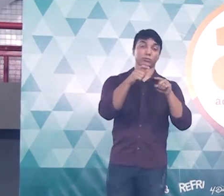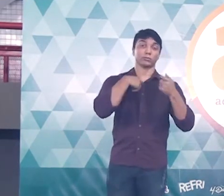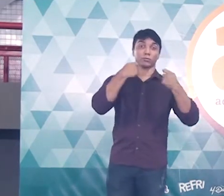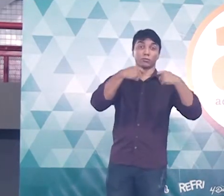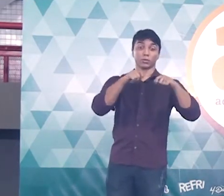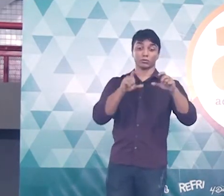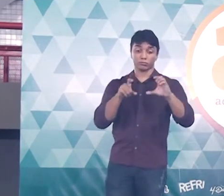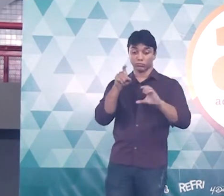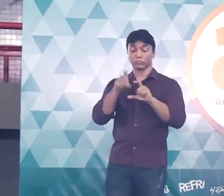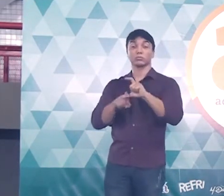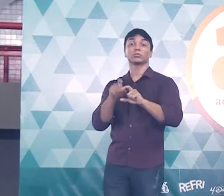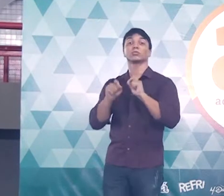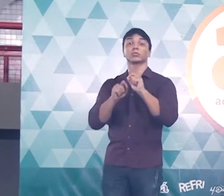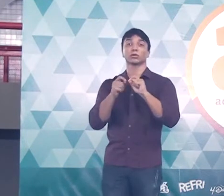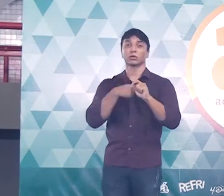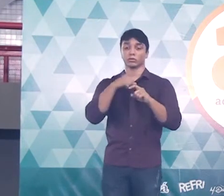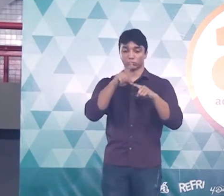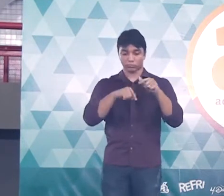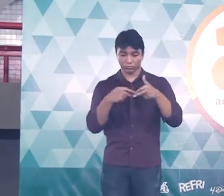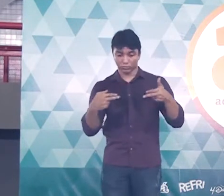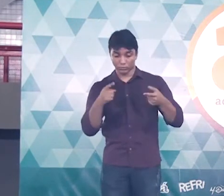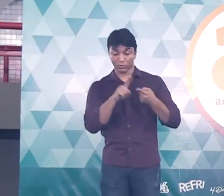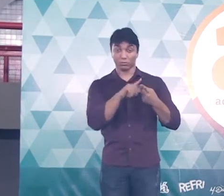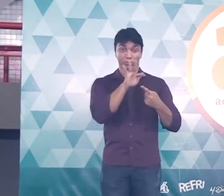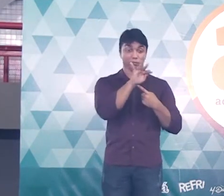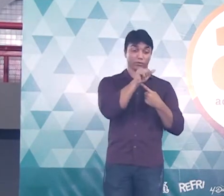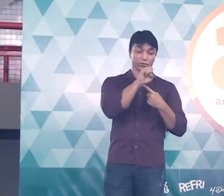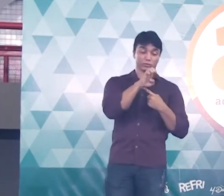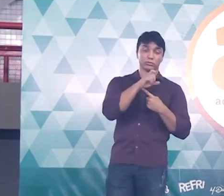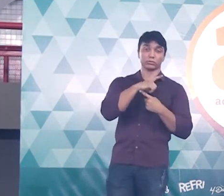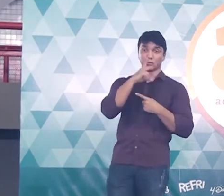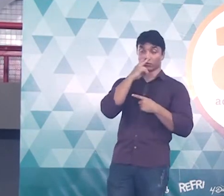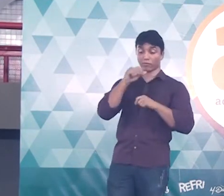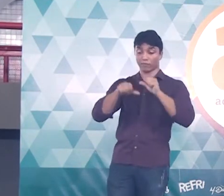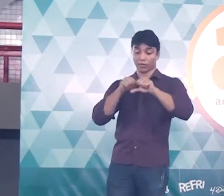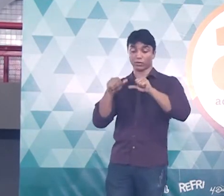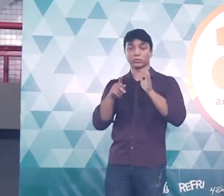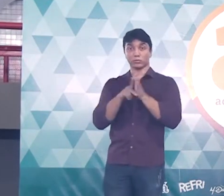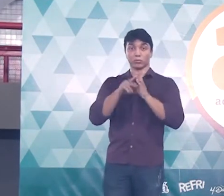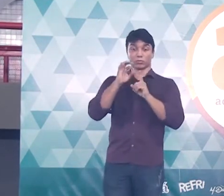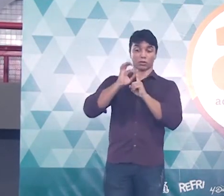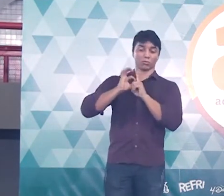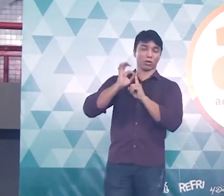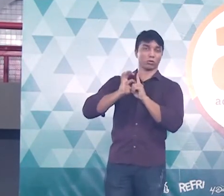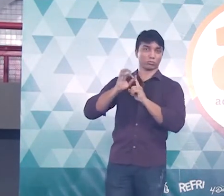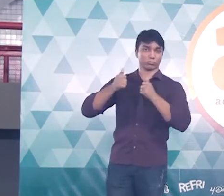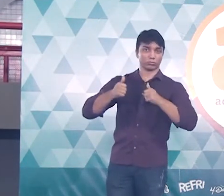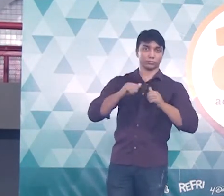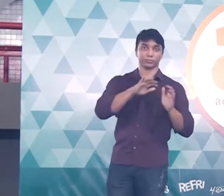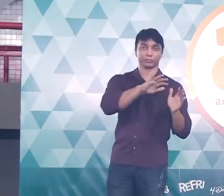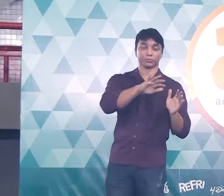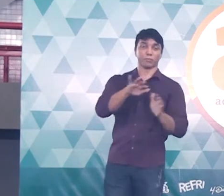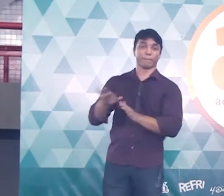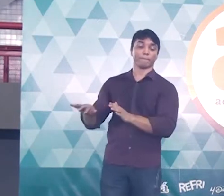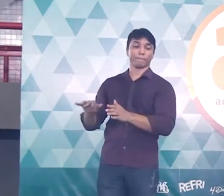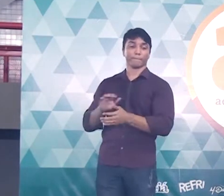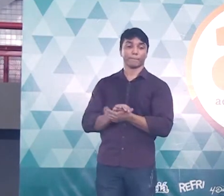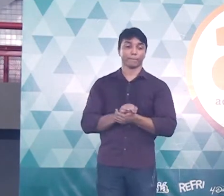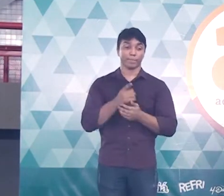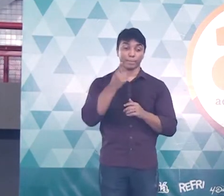da substância e da fase e a variação de temperatura. Cuidado, eu até coloquei bem explícito